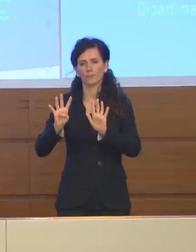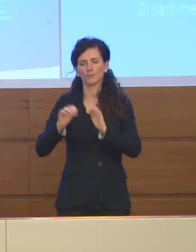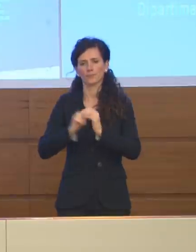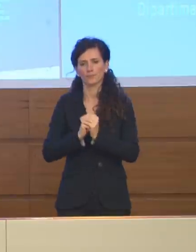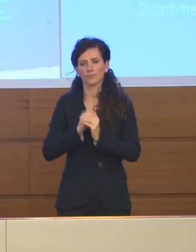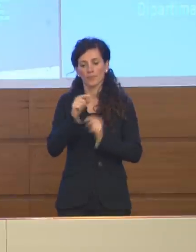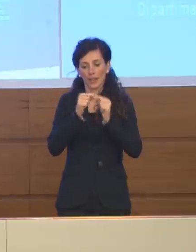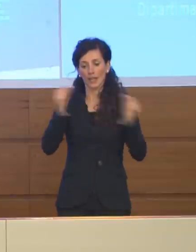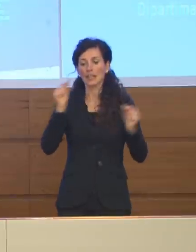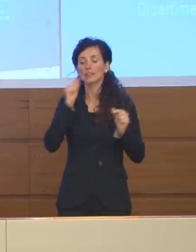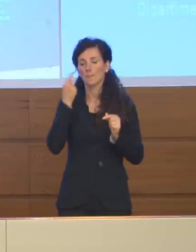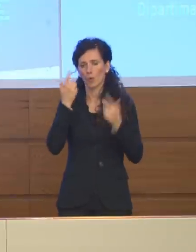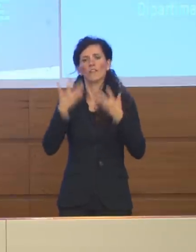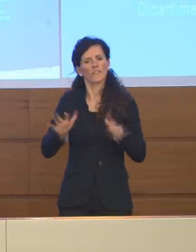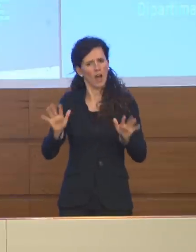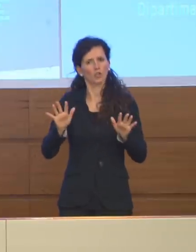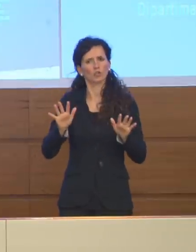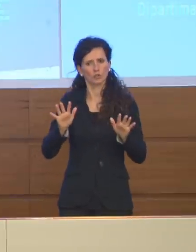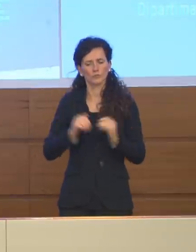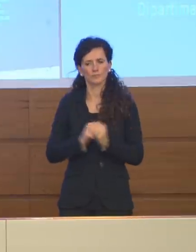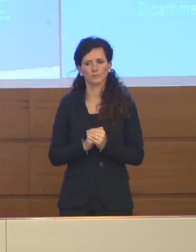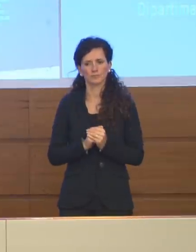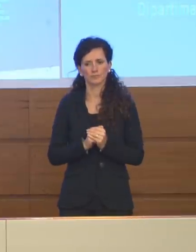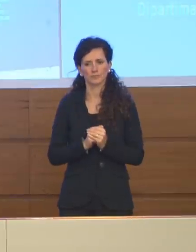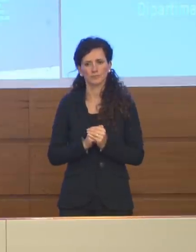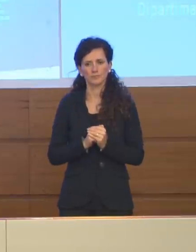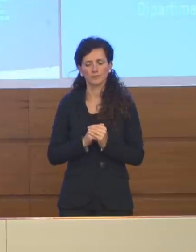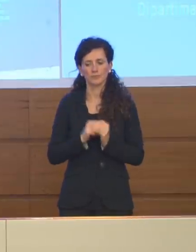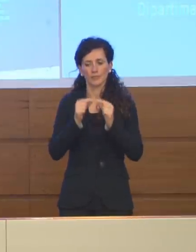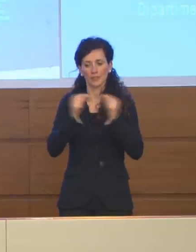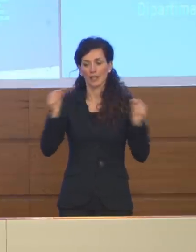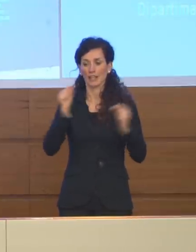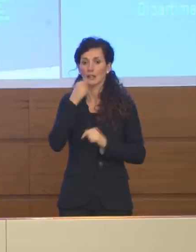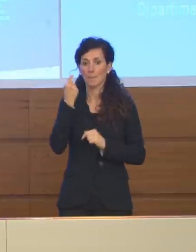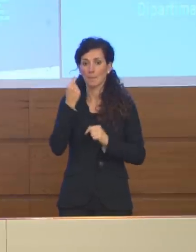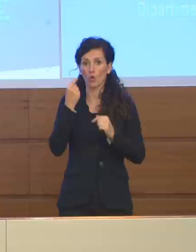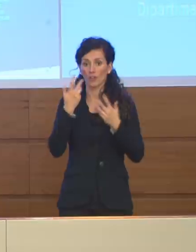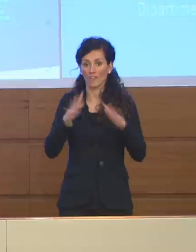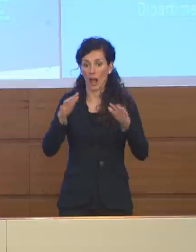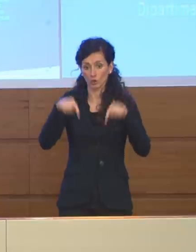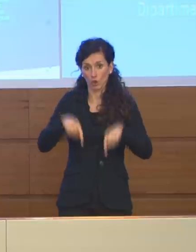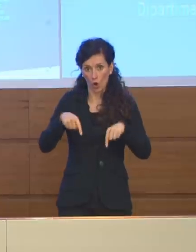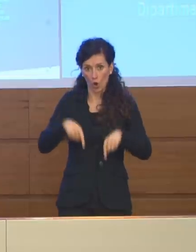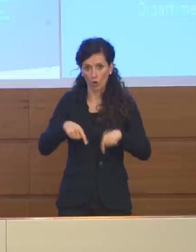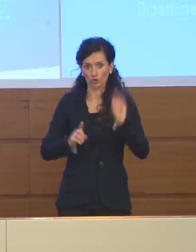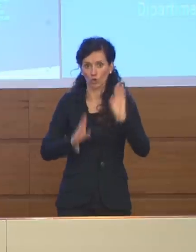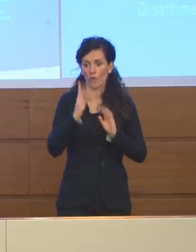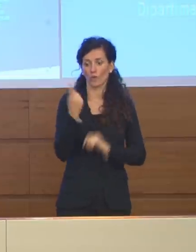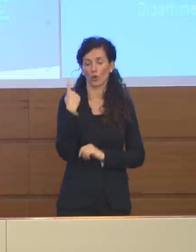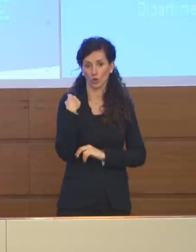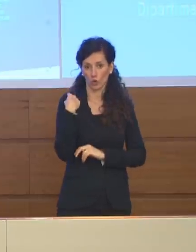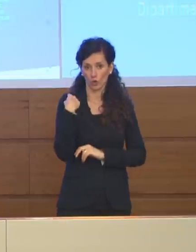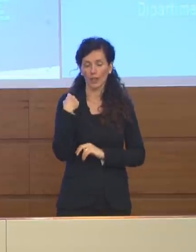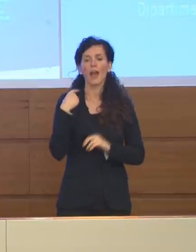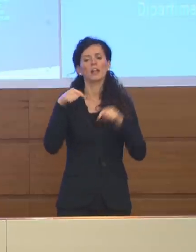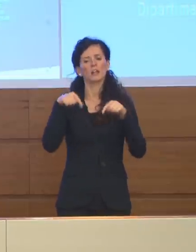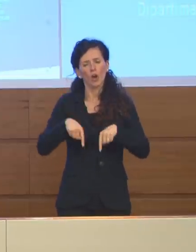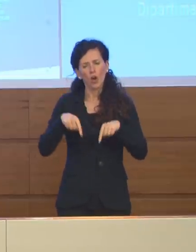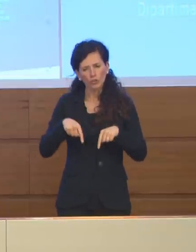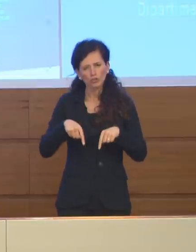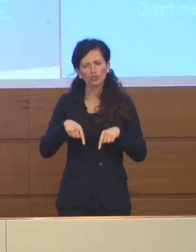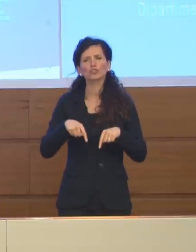tamponi effettuati il numero dei tamponi effettuati oggi rispetto a ieri complessivamente è